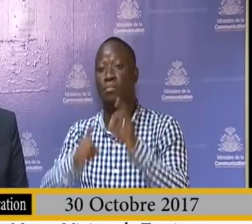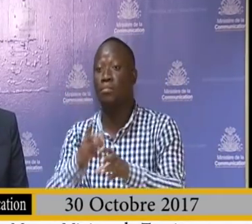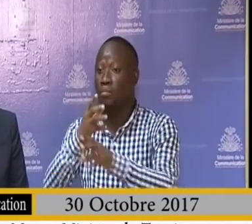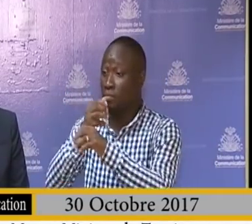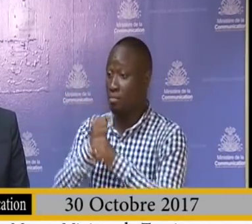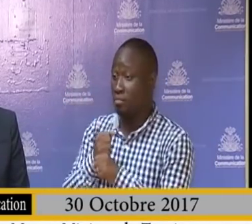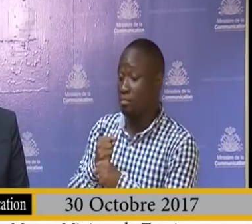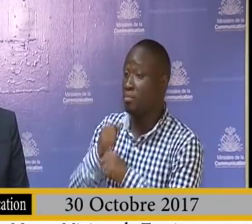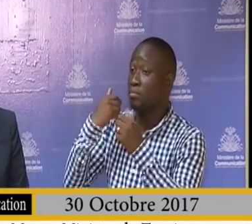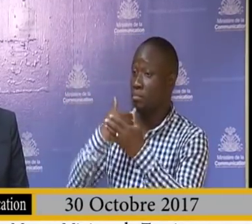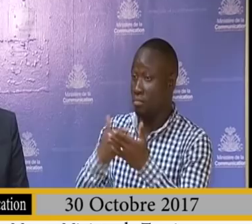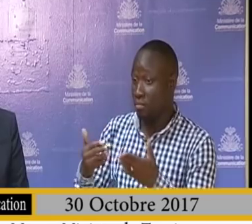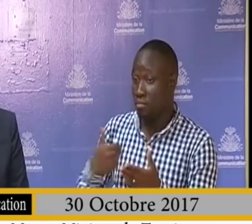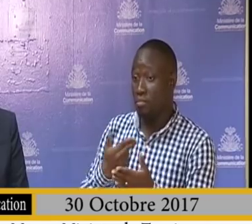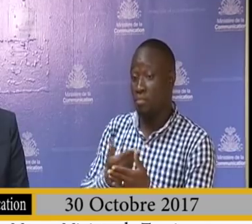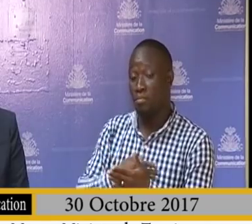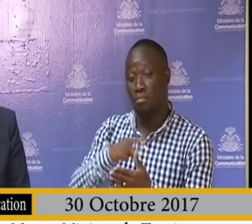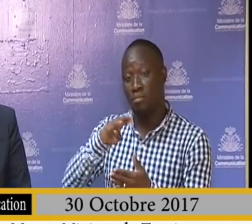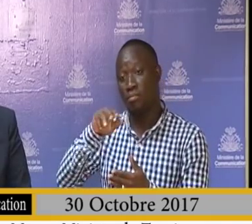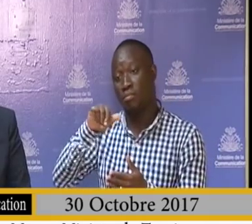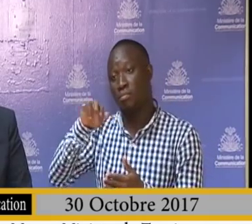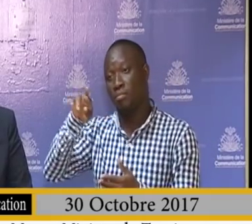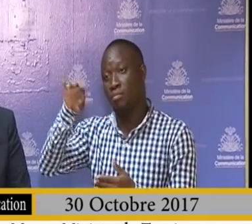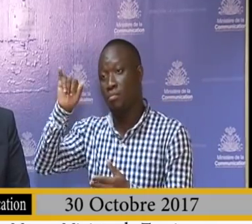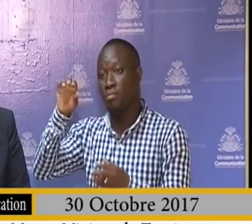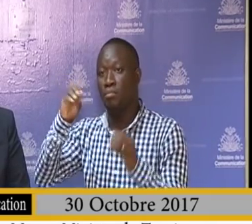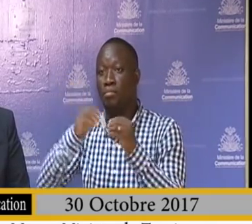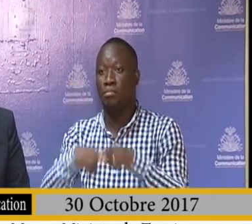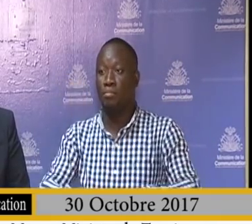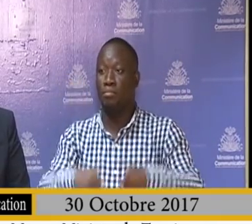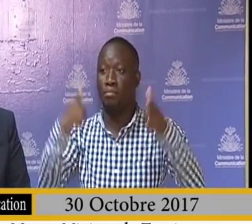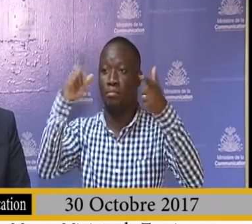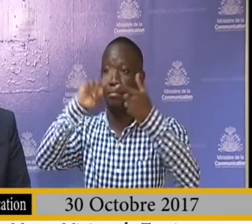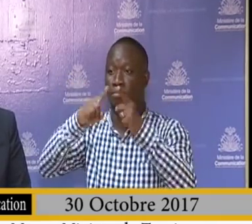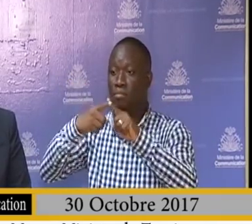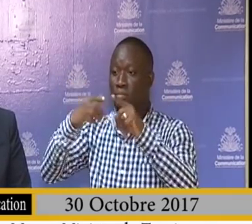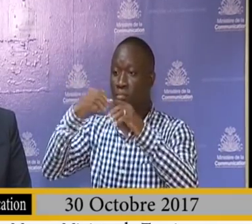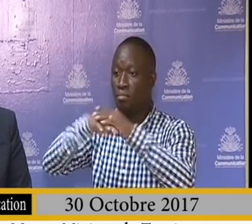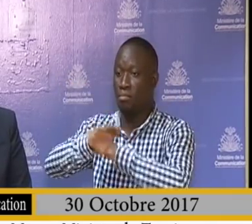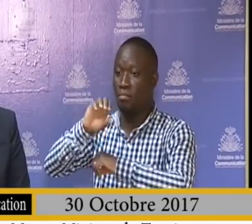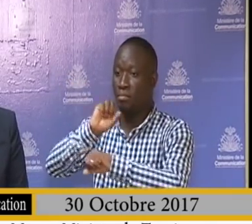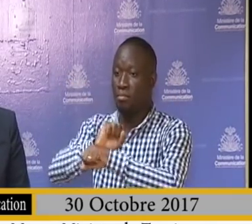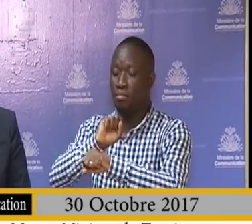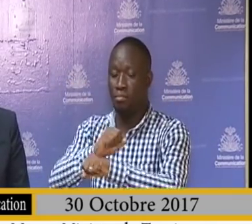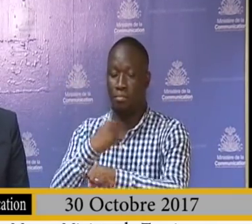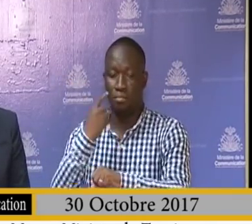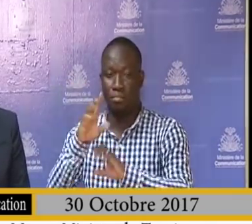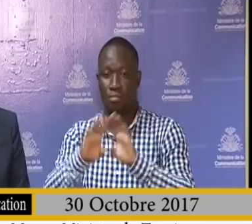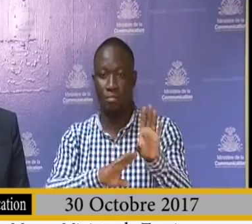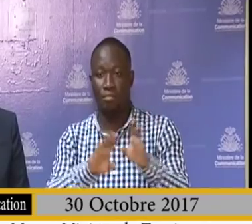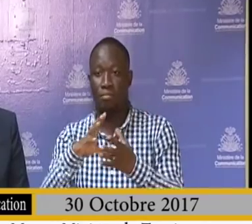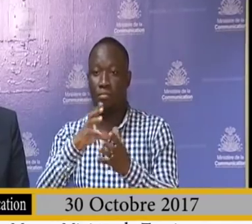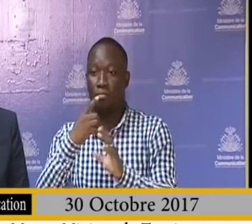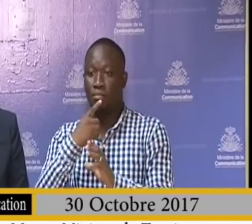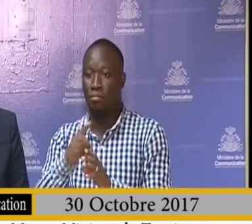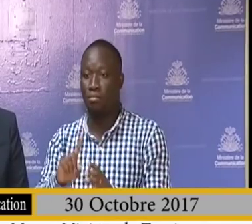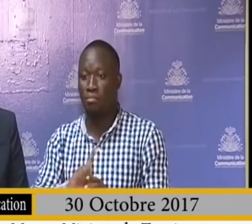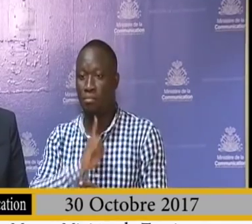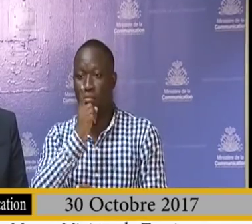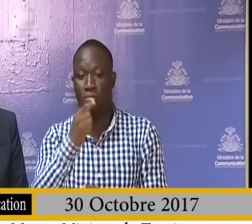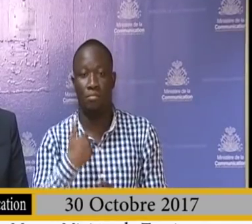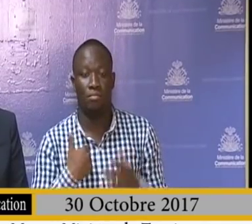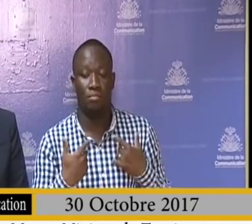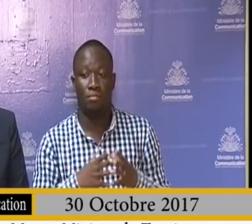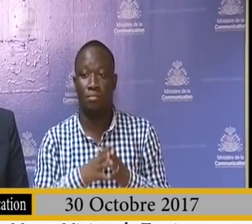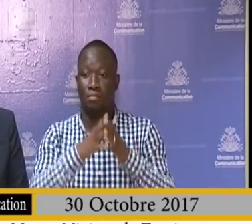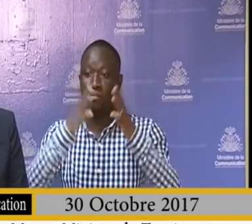des choses que mairie, c'est le plus grand partenaire moins tôt dans le travail que je fais. Donc, parce que j'en dis, hein, c'est vrai que nous avons un